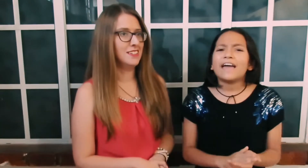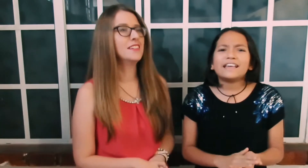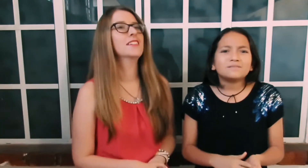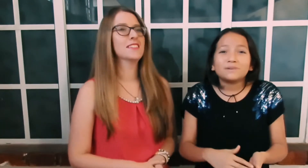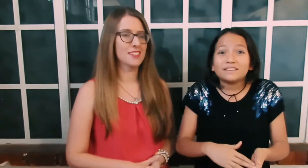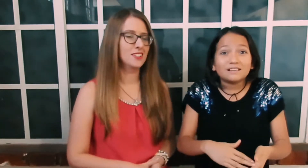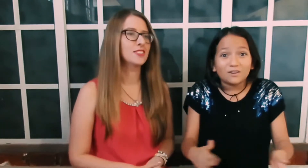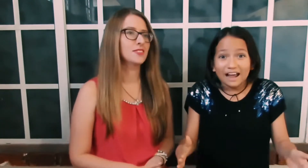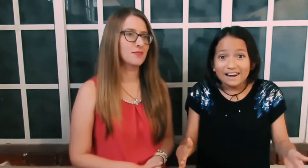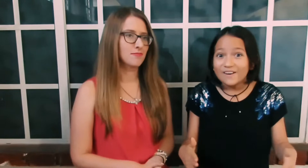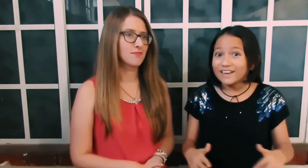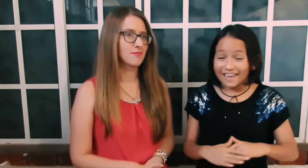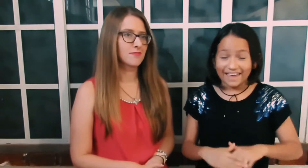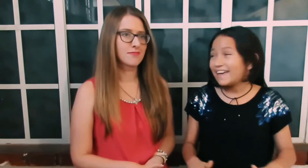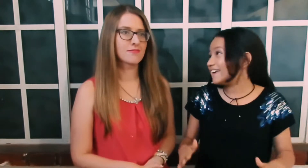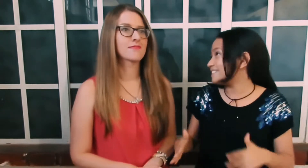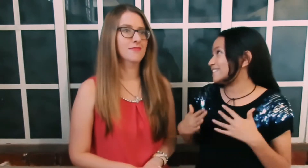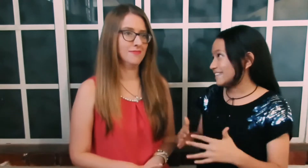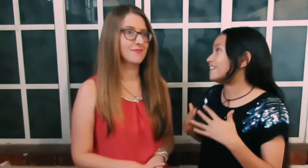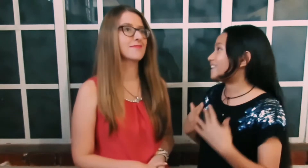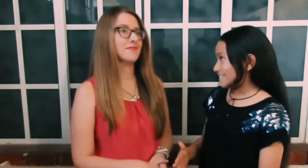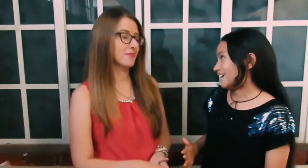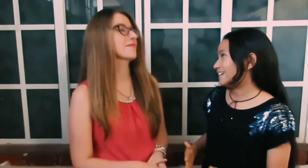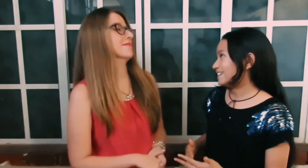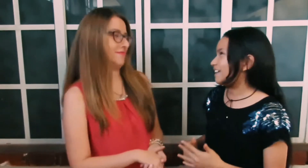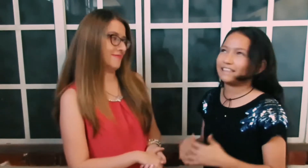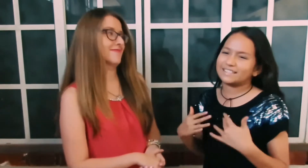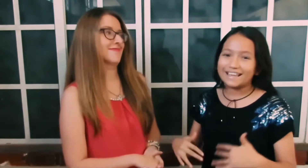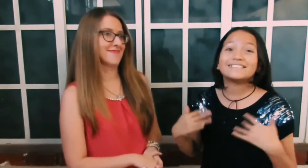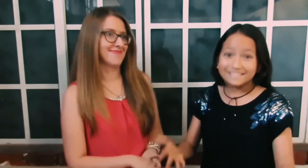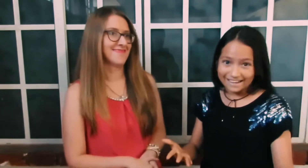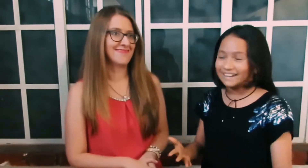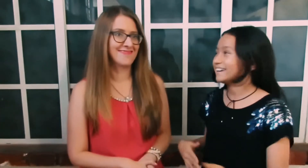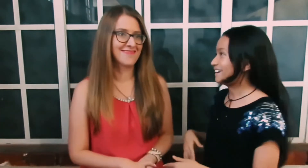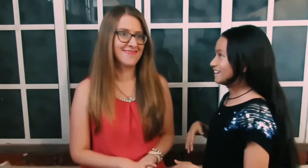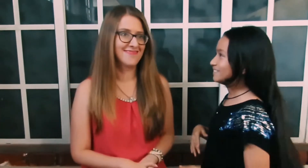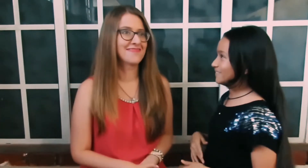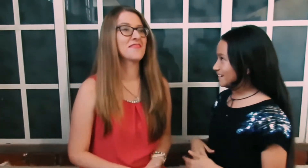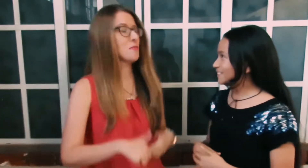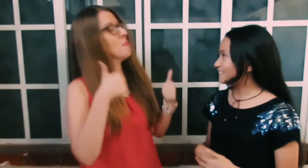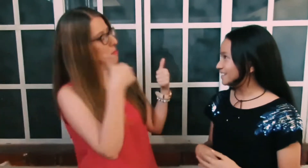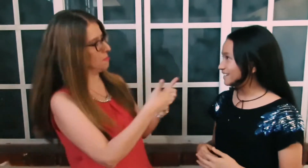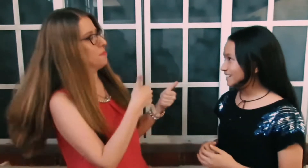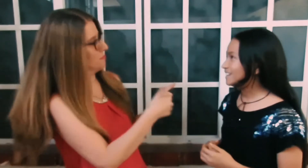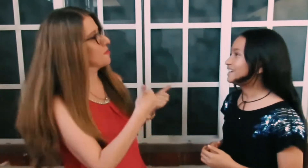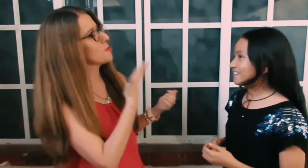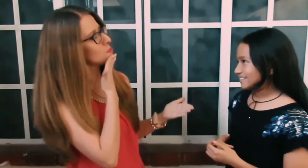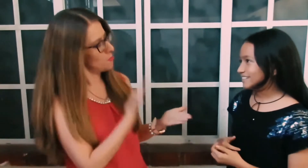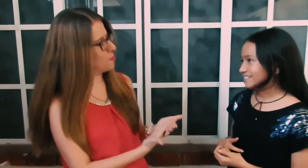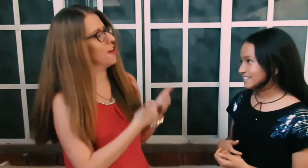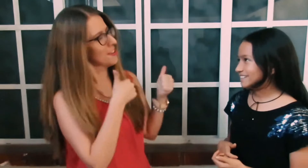ellas pueden lograr lo que ellas deseen ser. Ok, muy